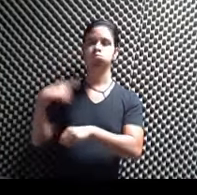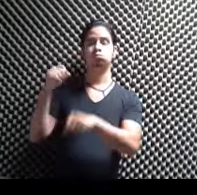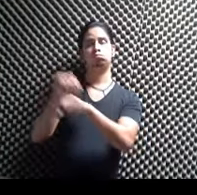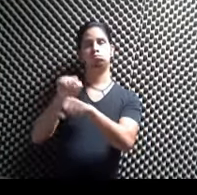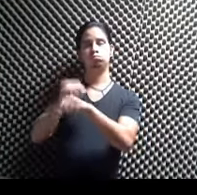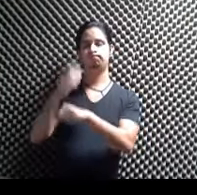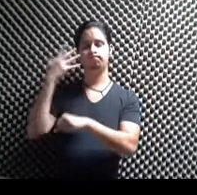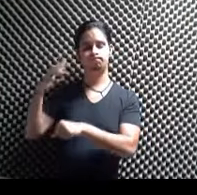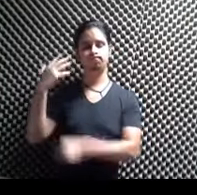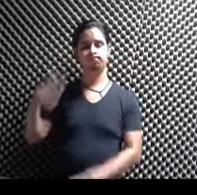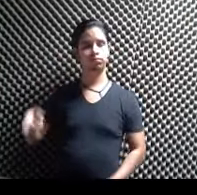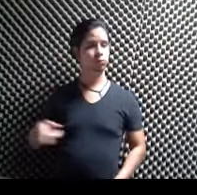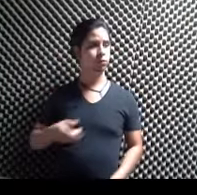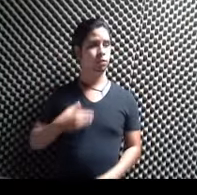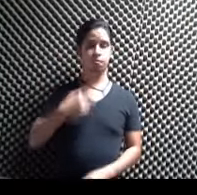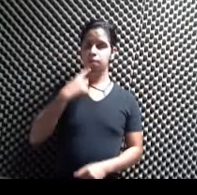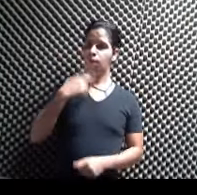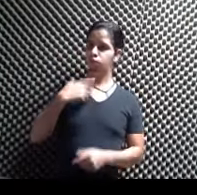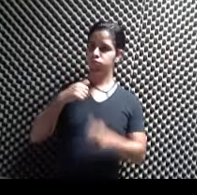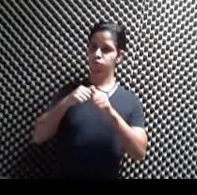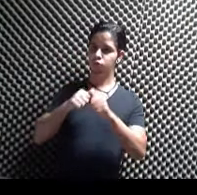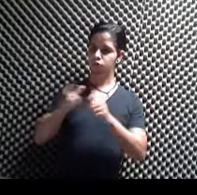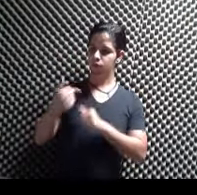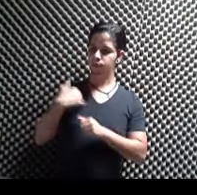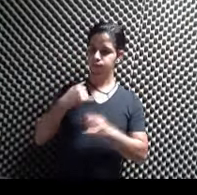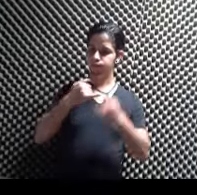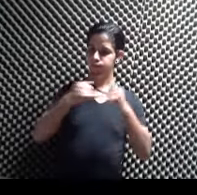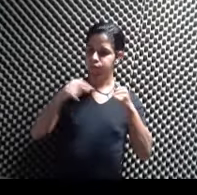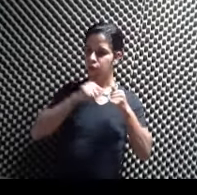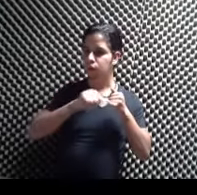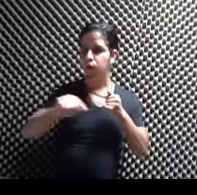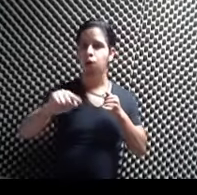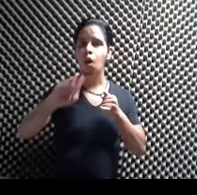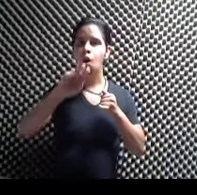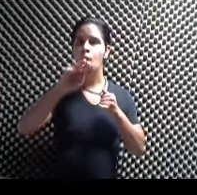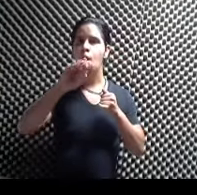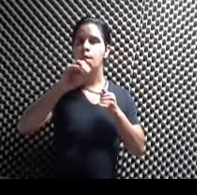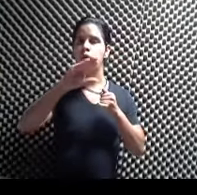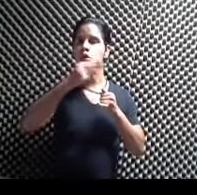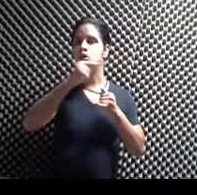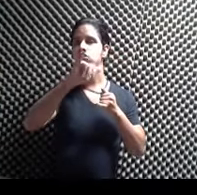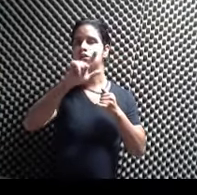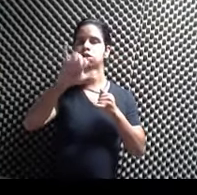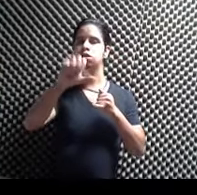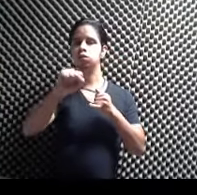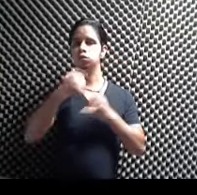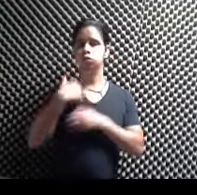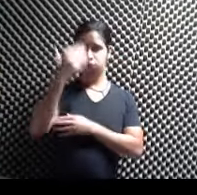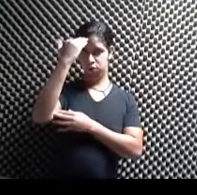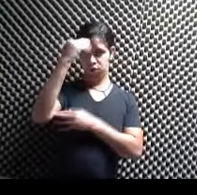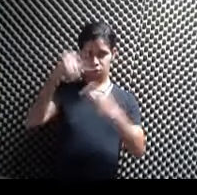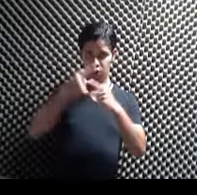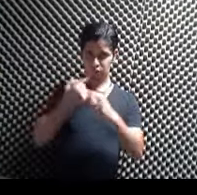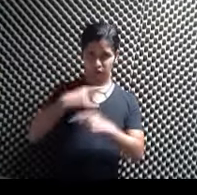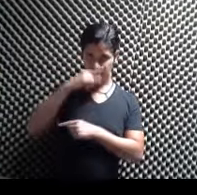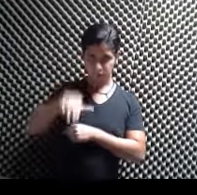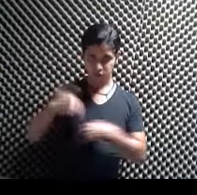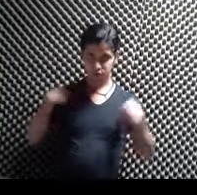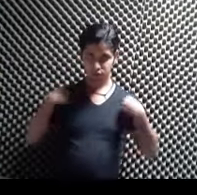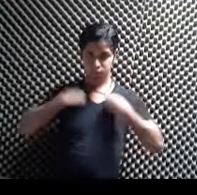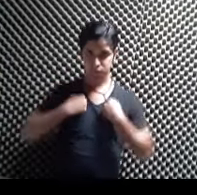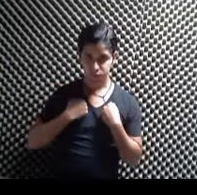puedo decir? Vamos a seguir por esa misma línea. Mochilas. Tú sabes que cuando éramos chiquitos llevábamos una mochila para la escuela. Sí, yo